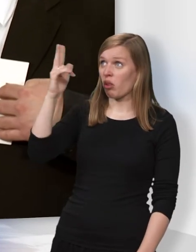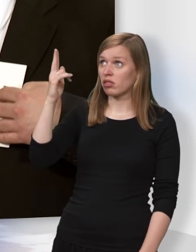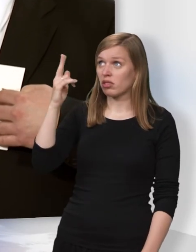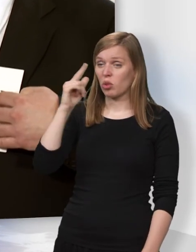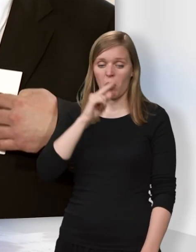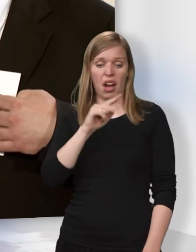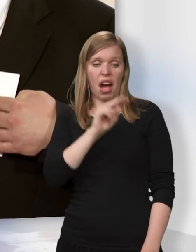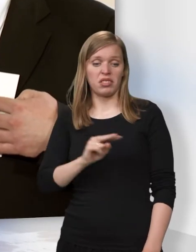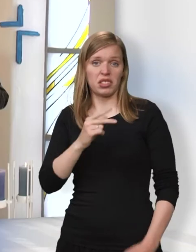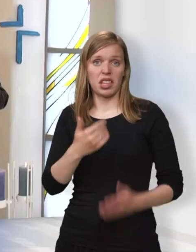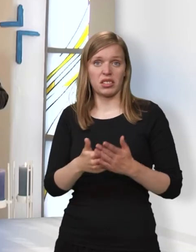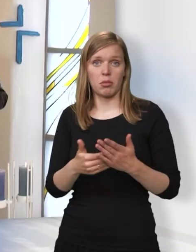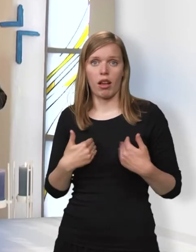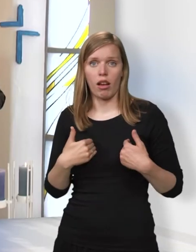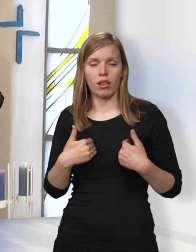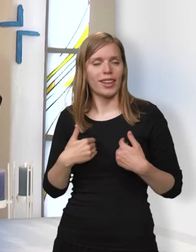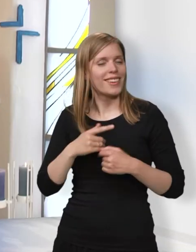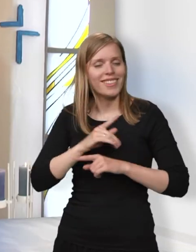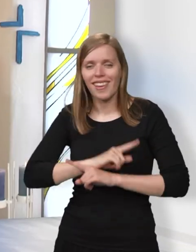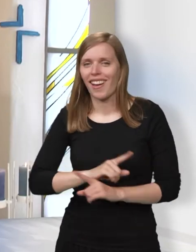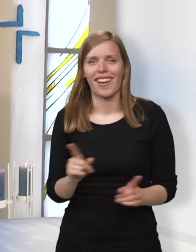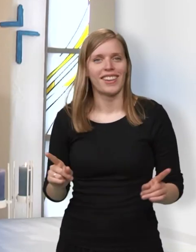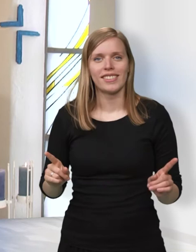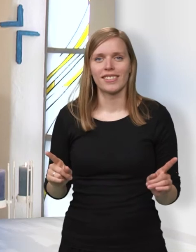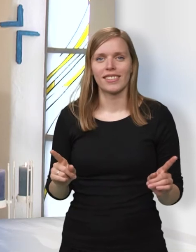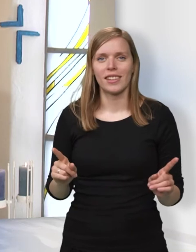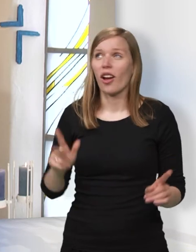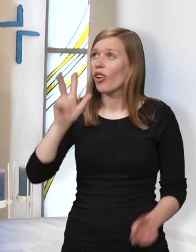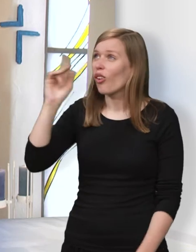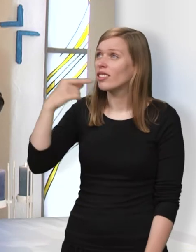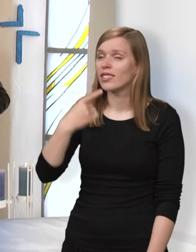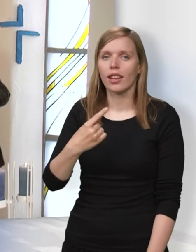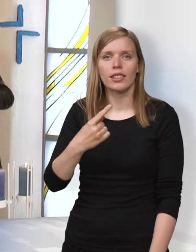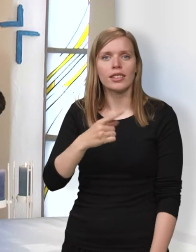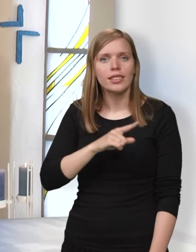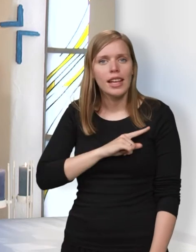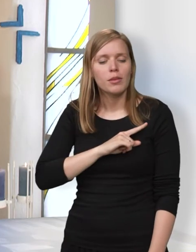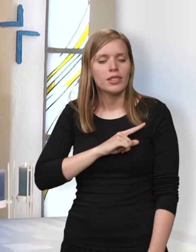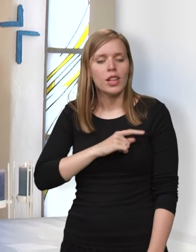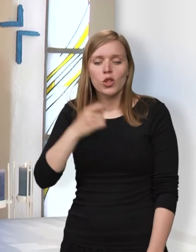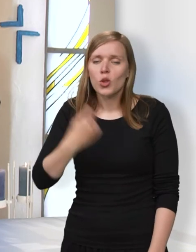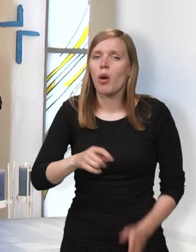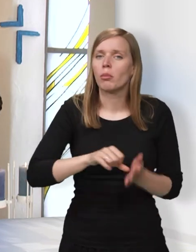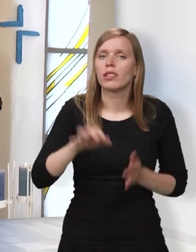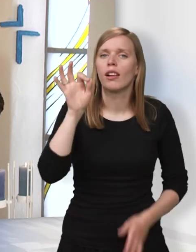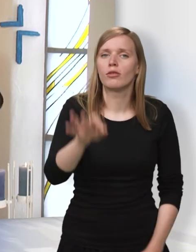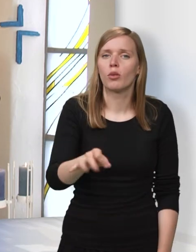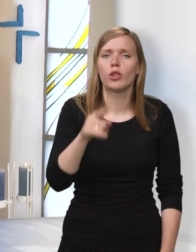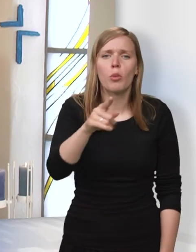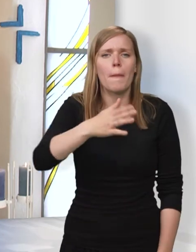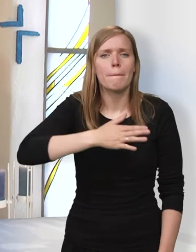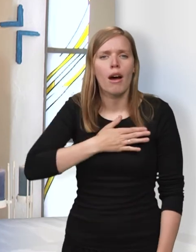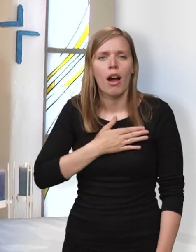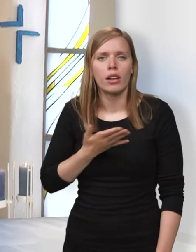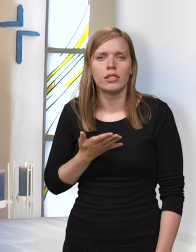Ansichtsexemplar? Nein. Gott spricht, ich habe dich teuer erkauft, du bist meins. Ich